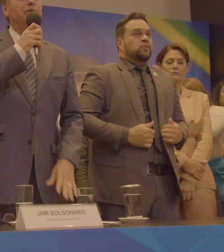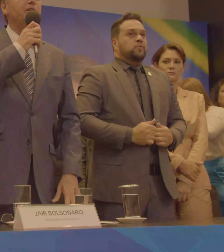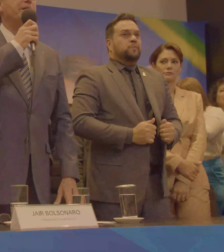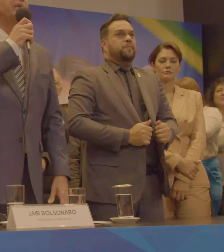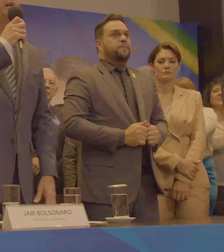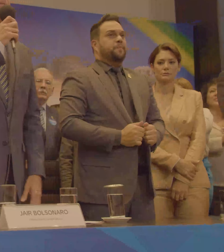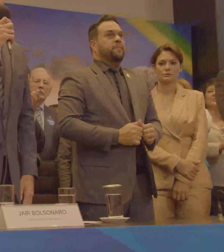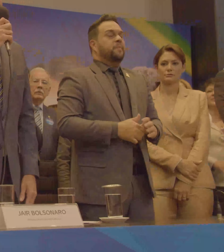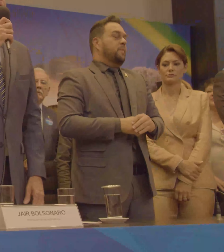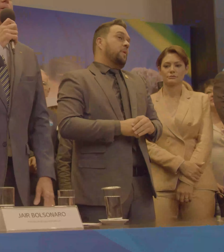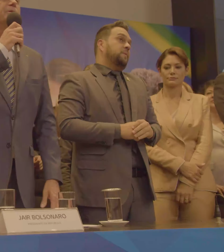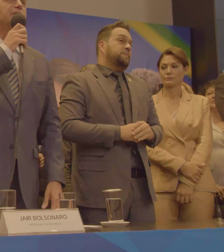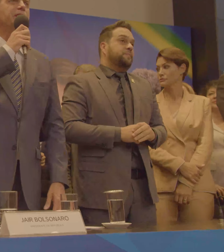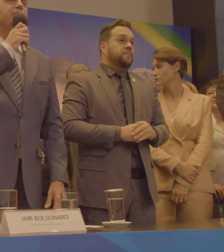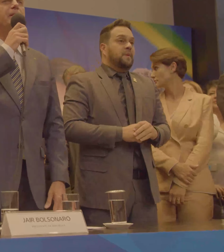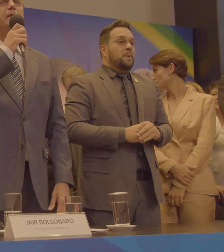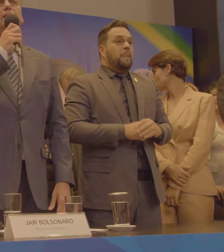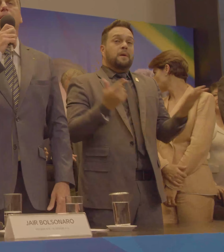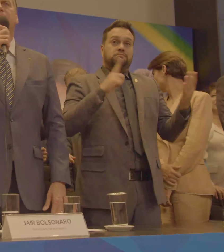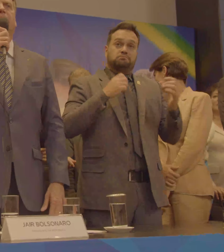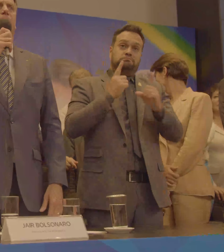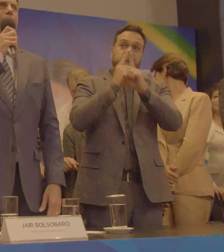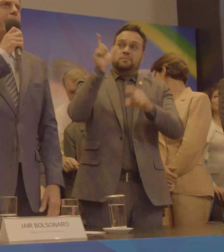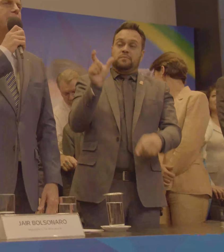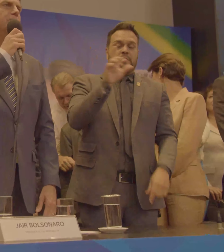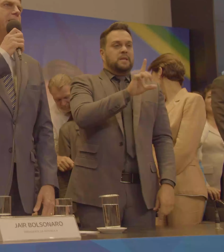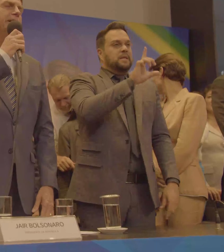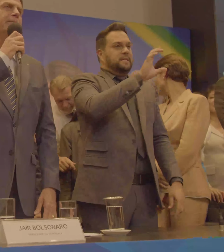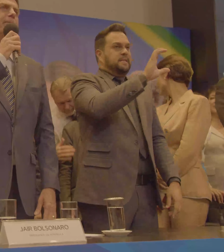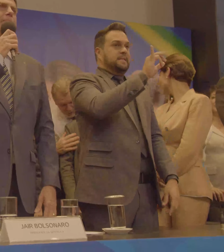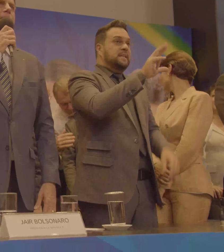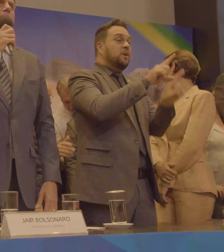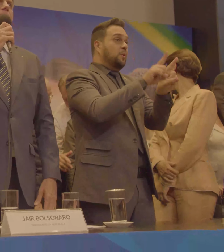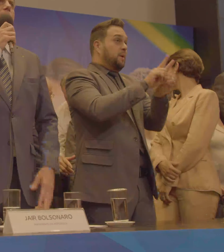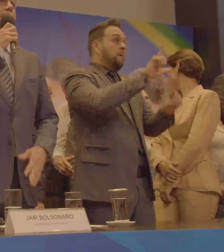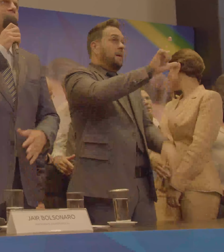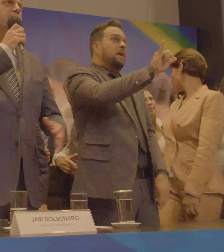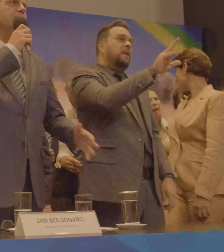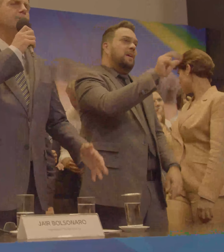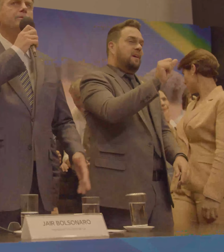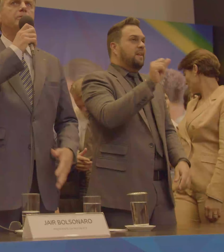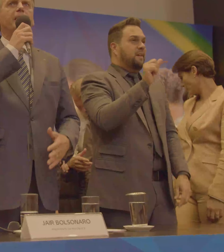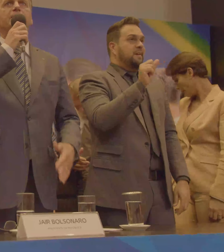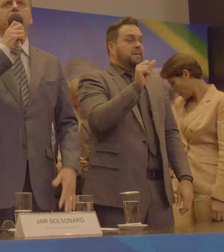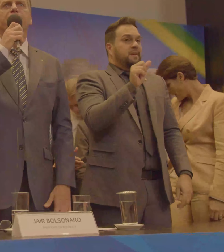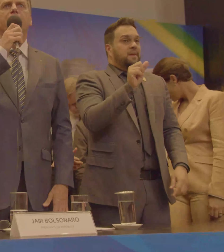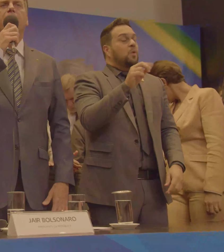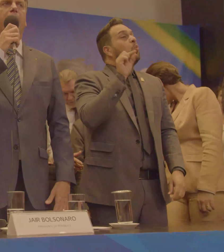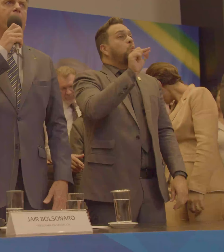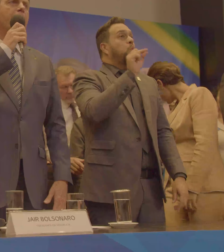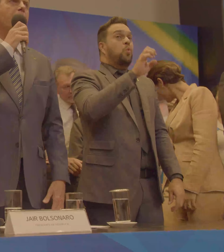Constituição. Como disse aqui, o Ciro e também, em parte, o Lira. O que o